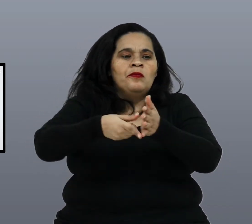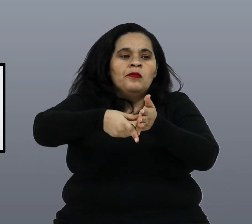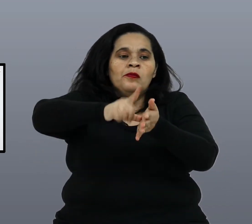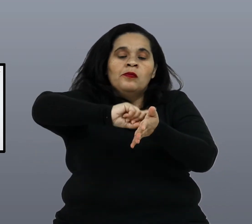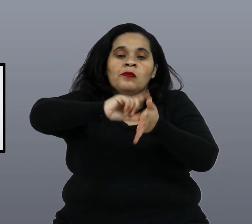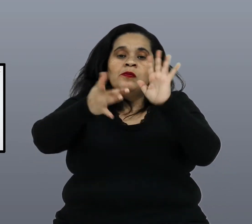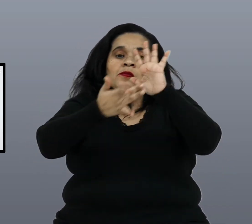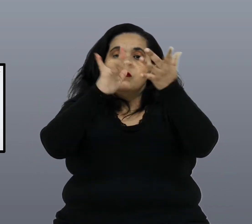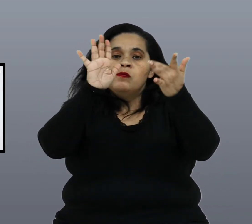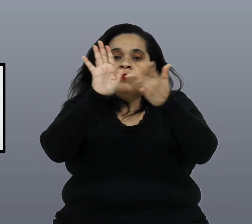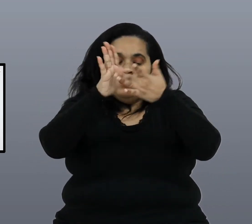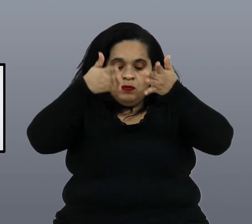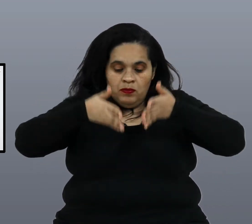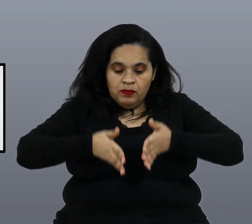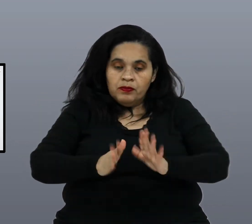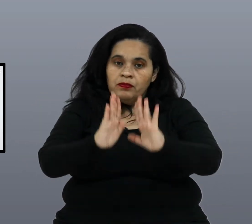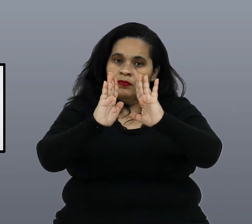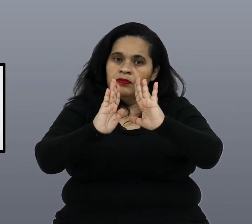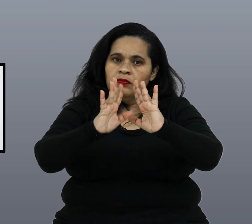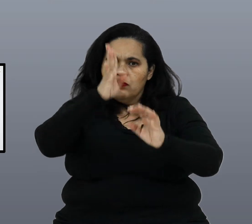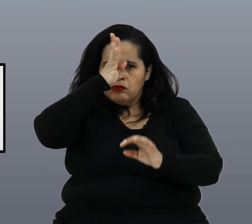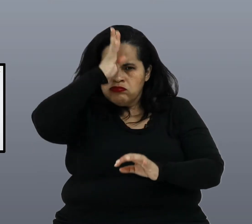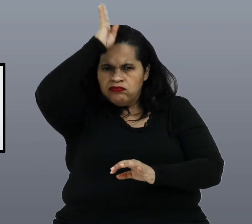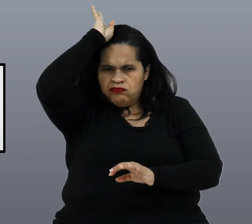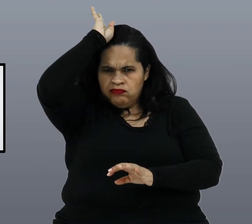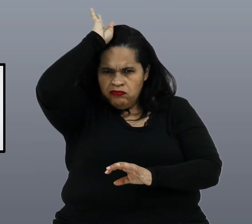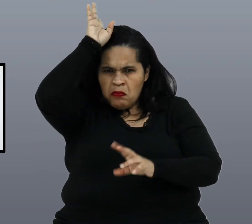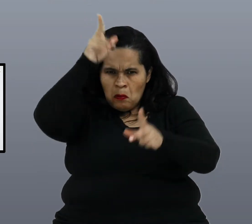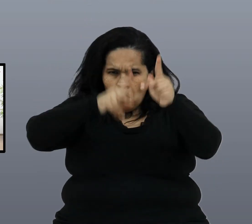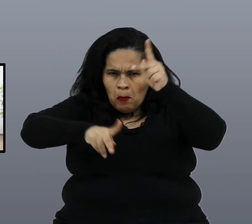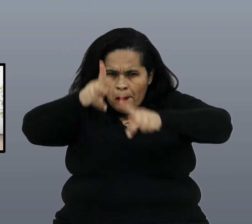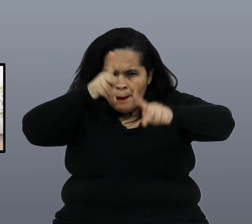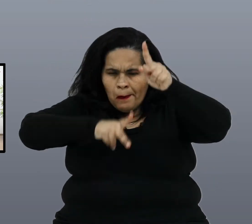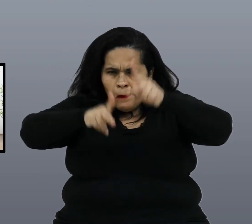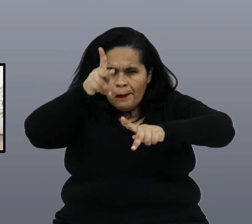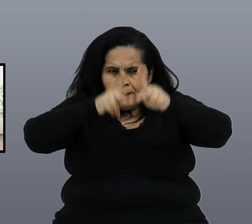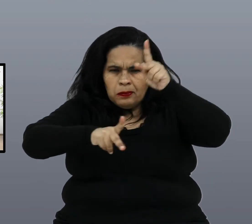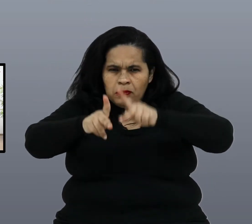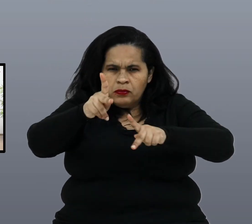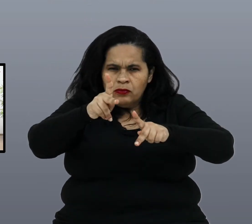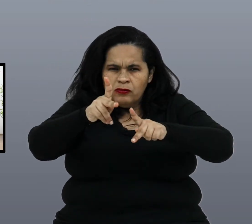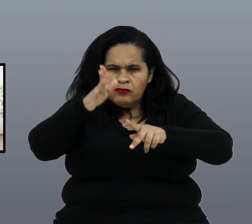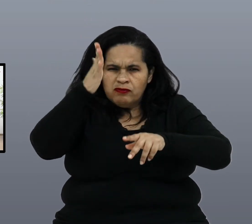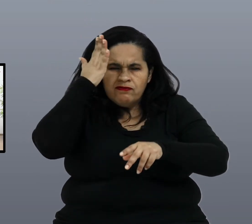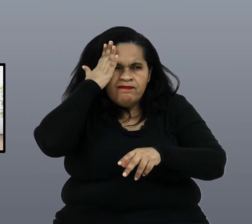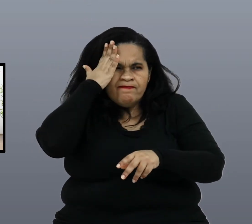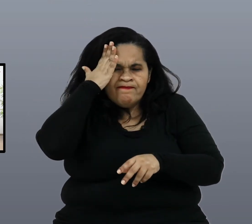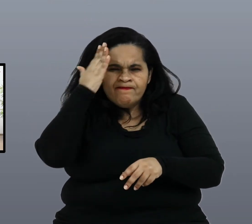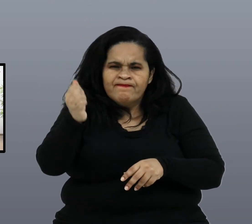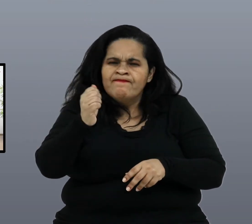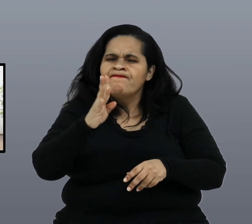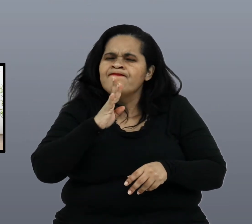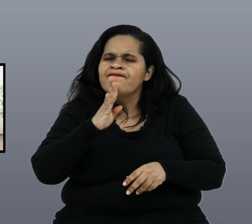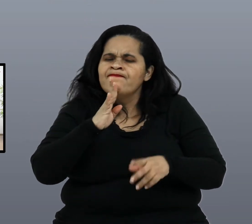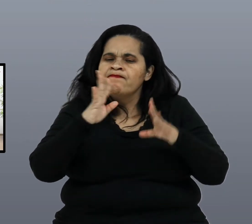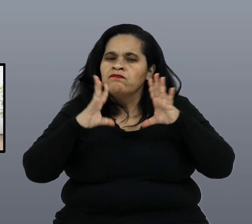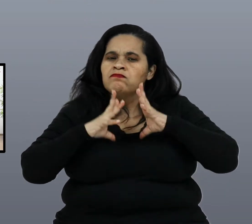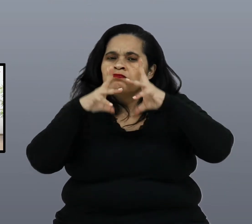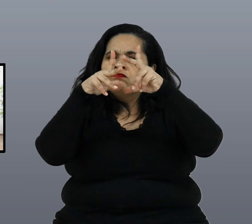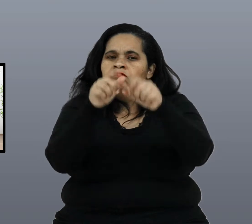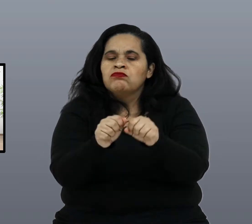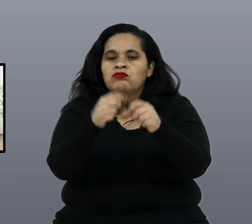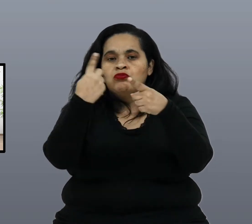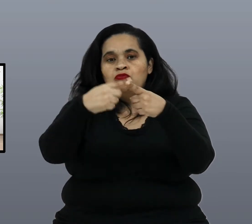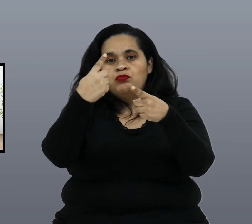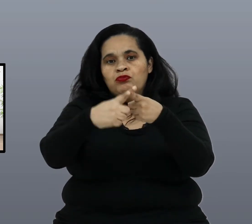Cristo, os romanos tinham praticamente o controle de todo mundo conhecido. Aí nós vamos ver que o Império Romano ele conquista,